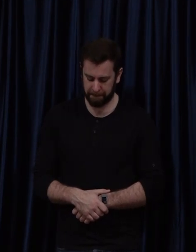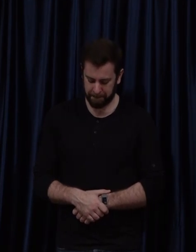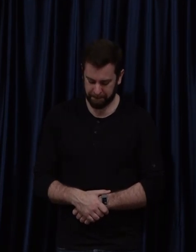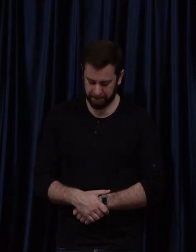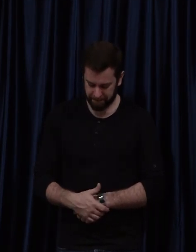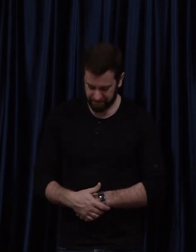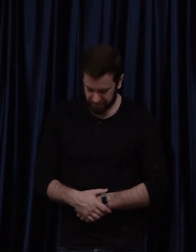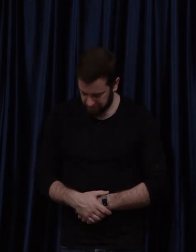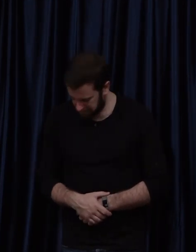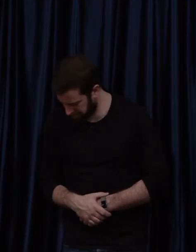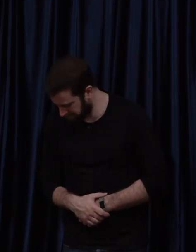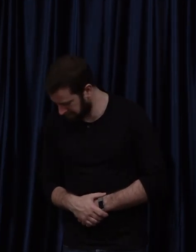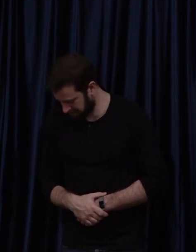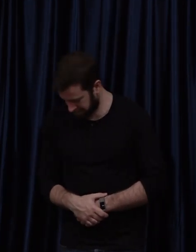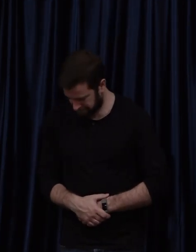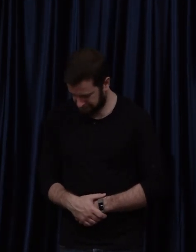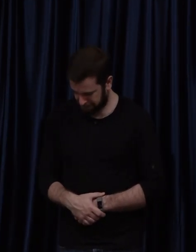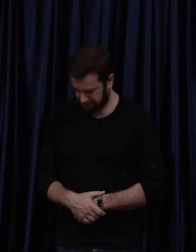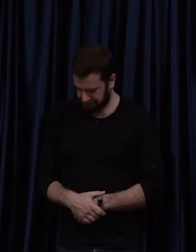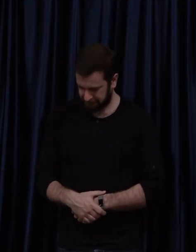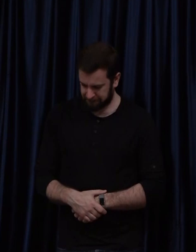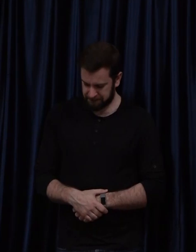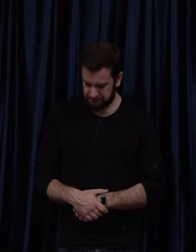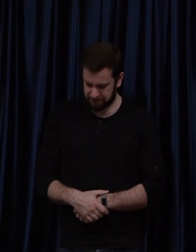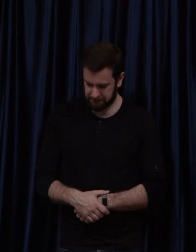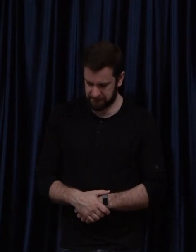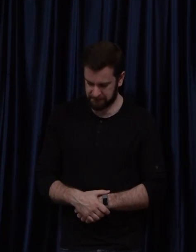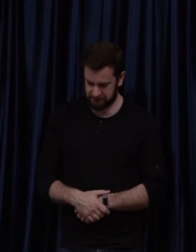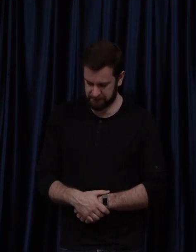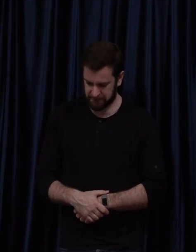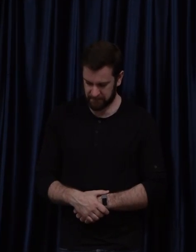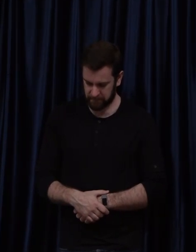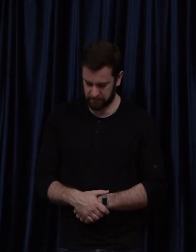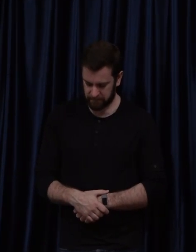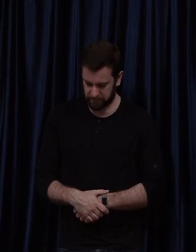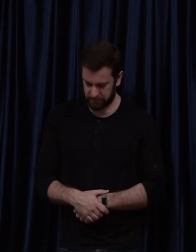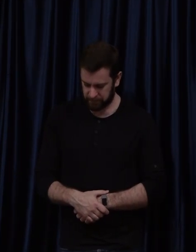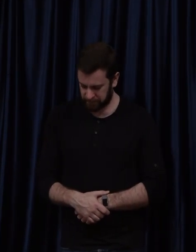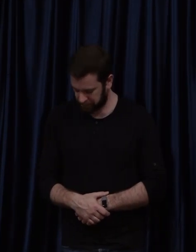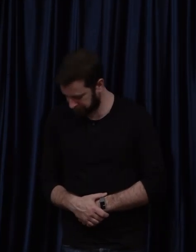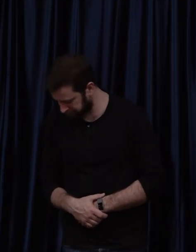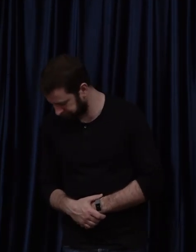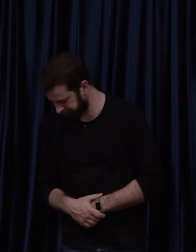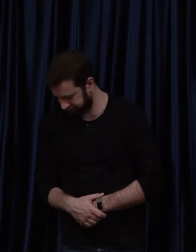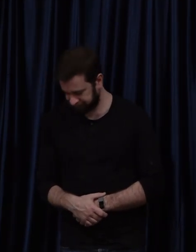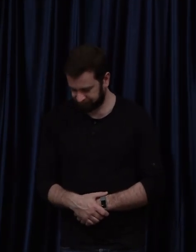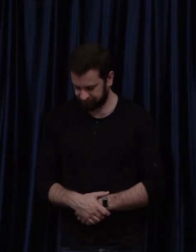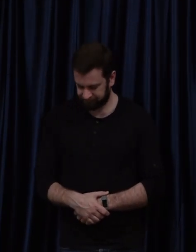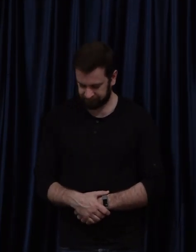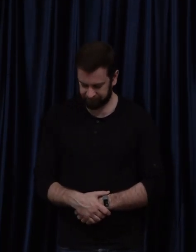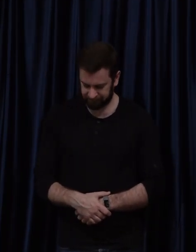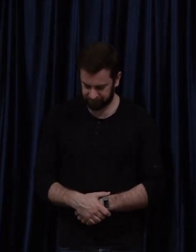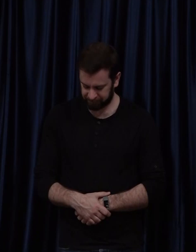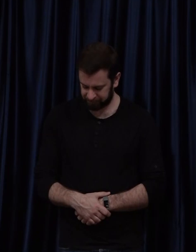لعلكم تذكرون اذكروا الله العلي العظيم يذكركم وادعوه يستجب لكم ولذكر الله تعالى أعلى